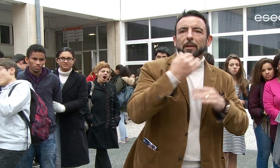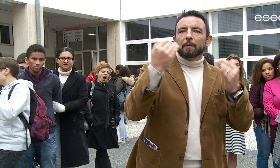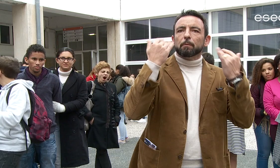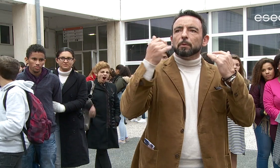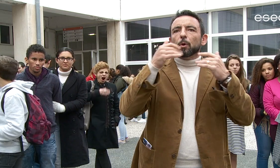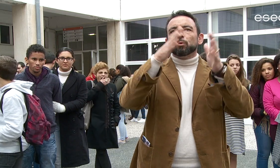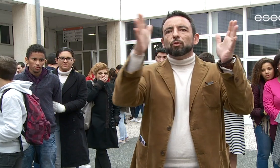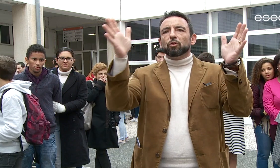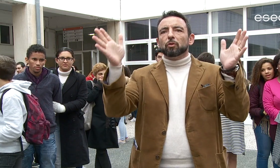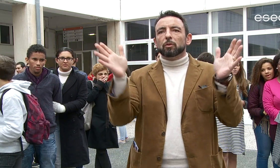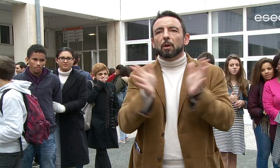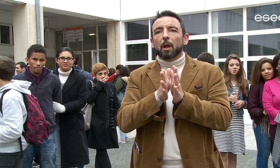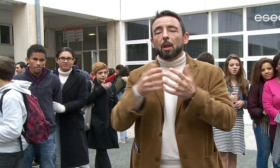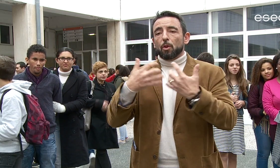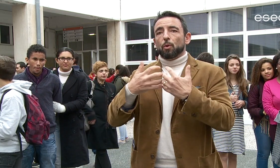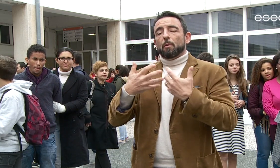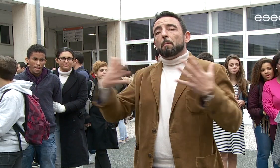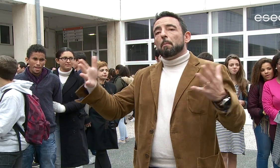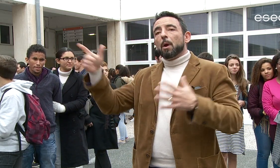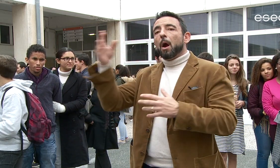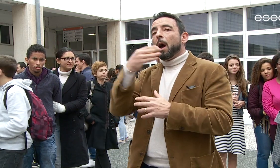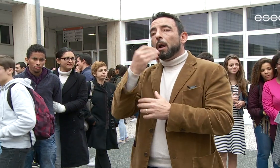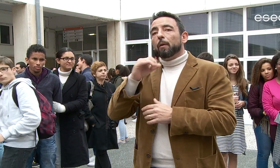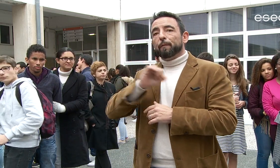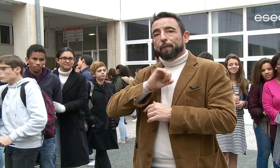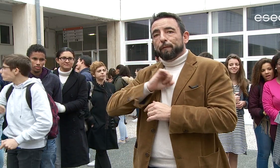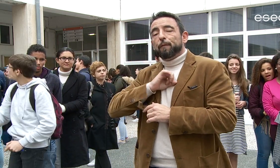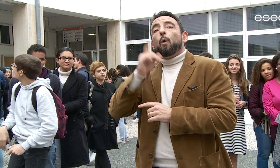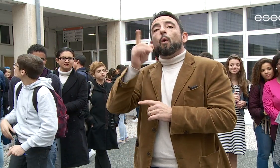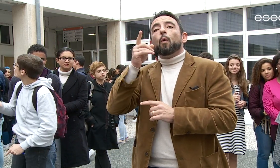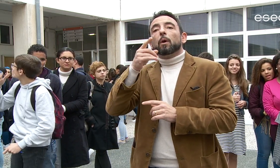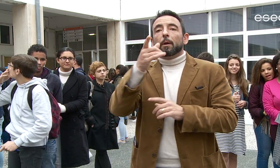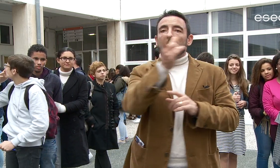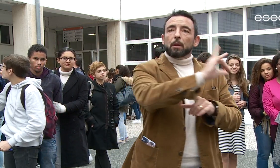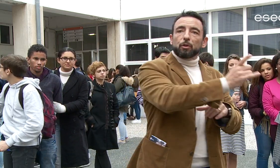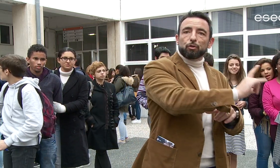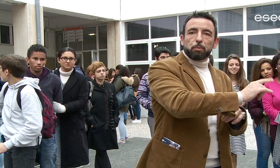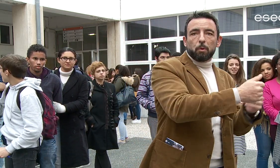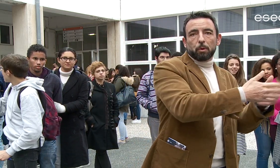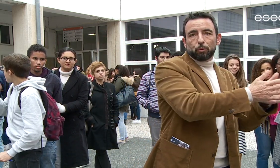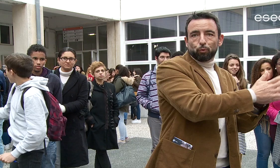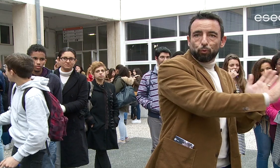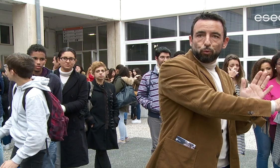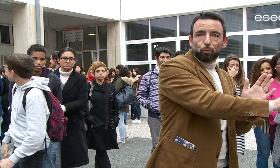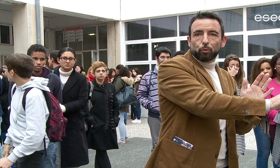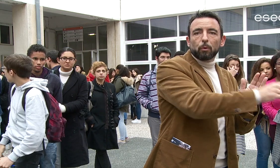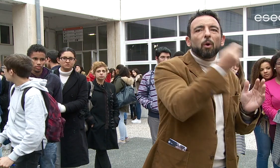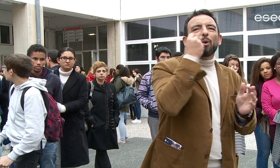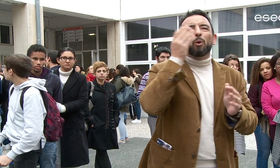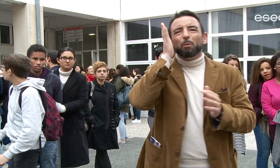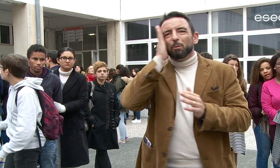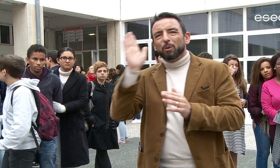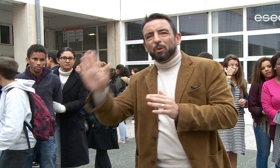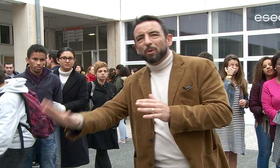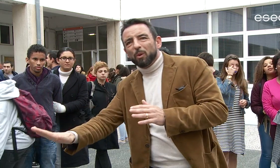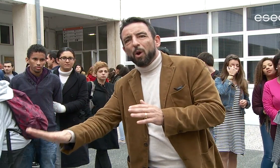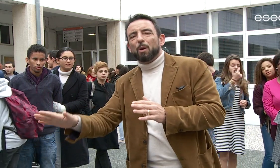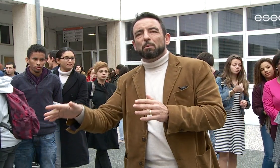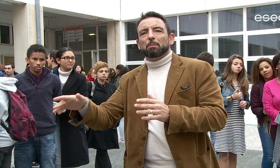em prosseguir os seus estudos para o ensino superior e portanto os meus alunos Ah que são de Lisboa tem tinham algumas dúvidas sobre